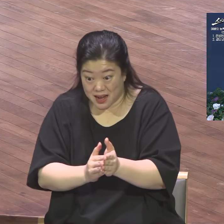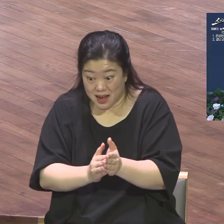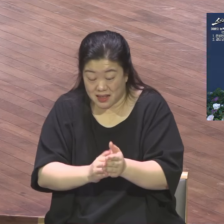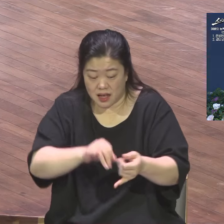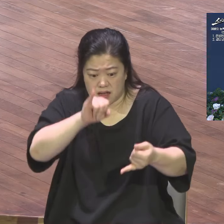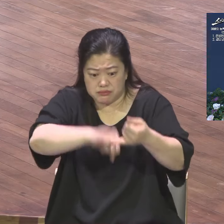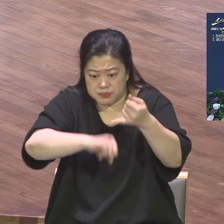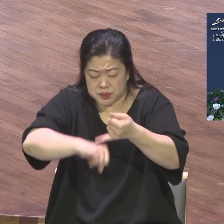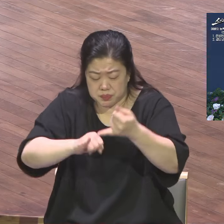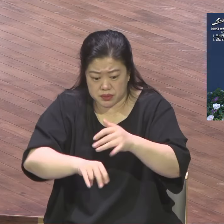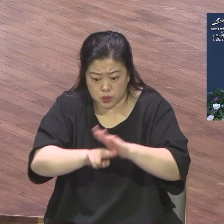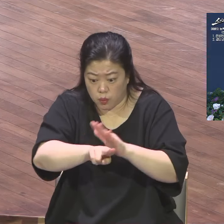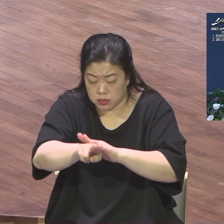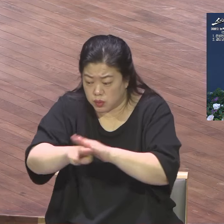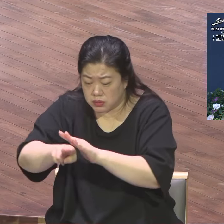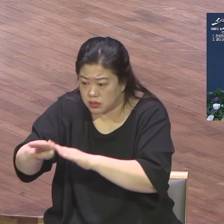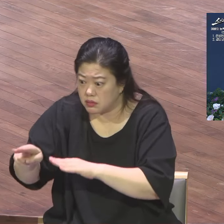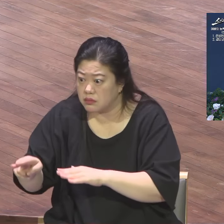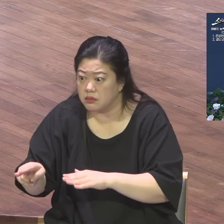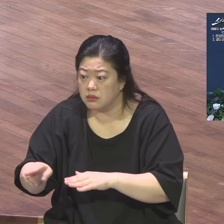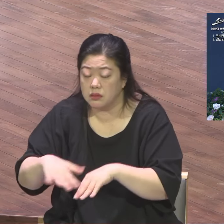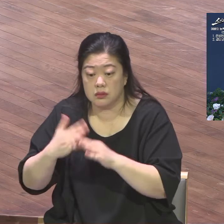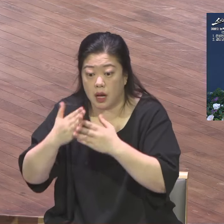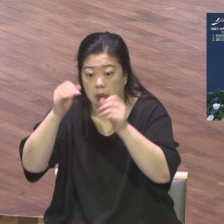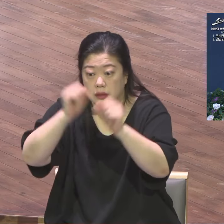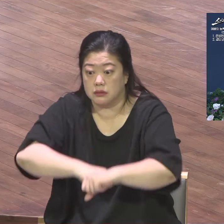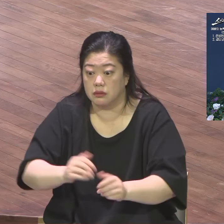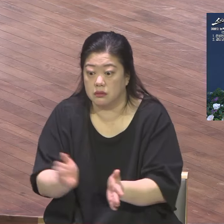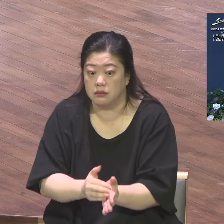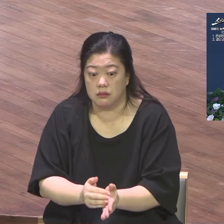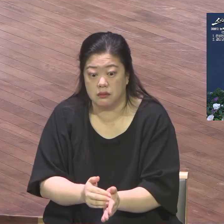아끼고 저러고 숨겨놓은 거 다 뺏겨.